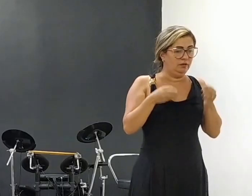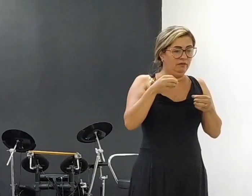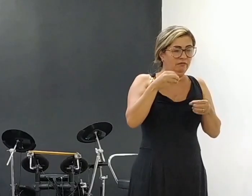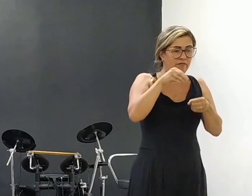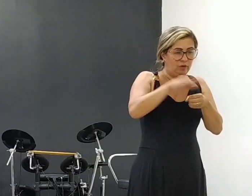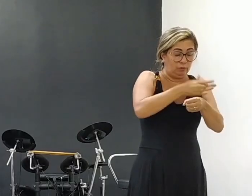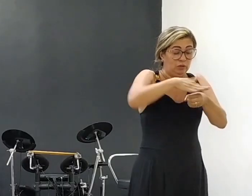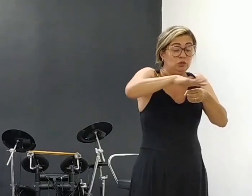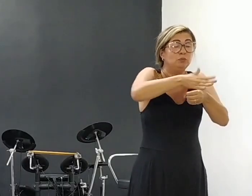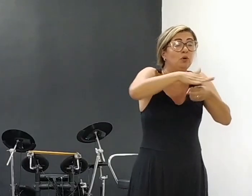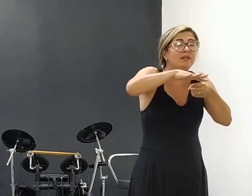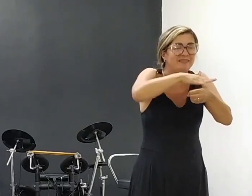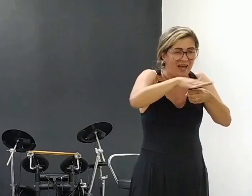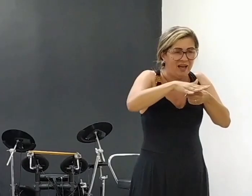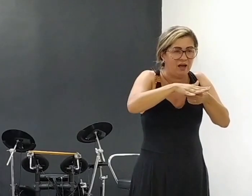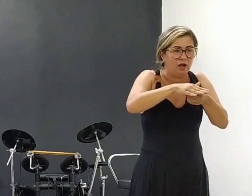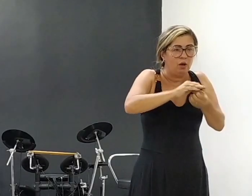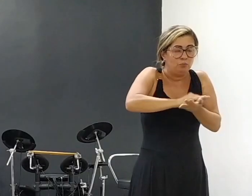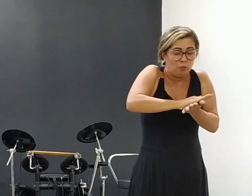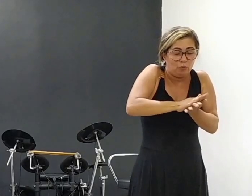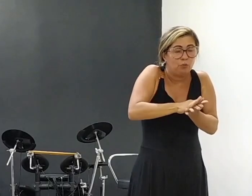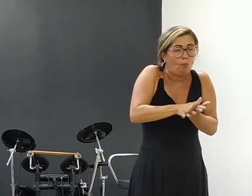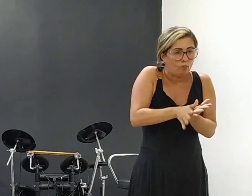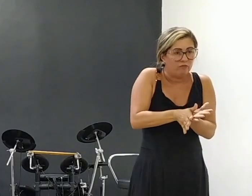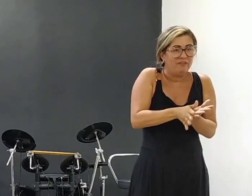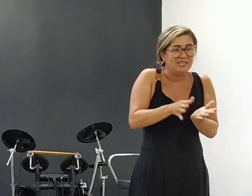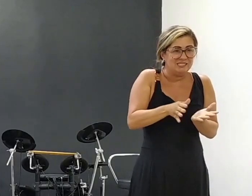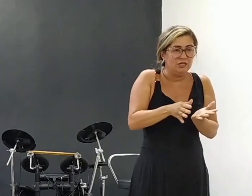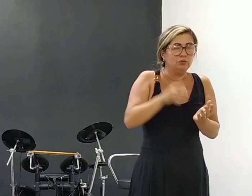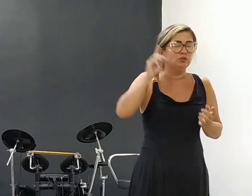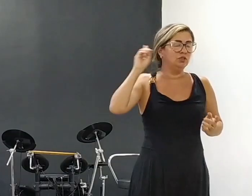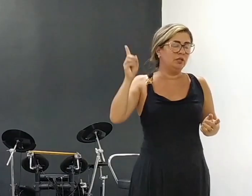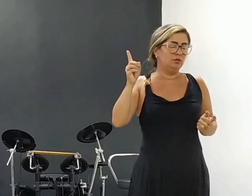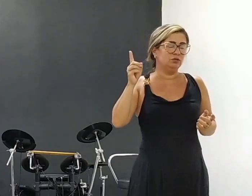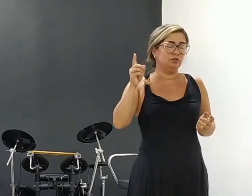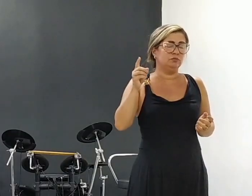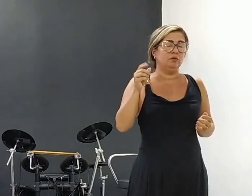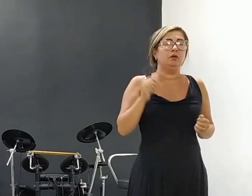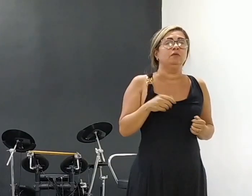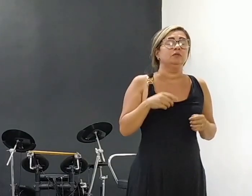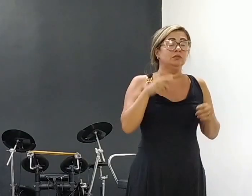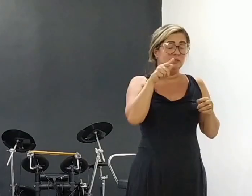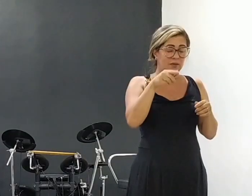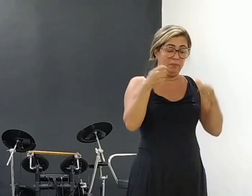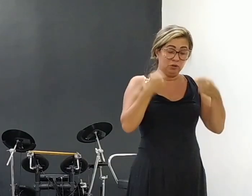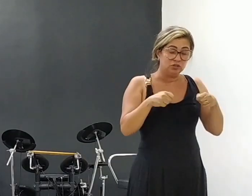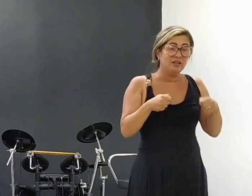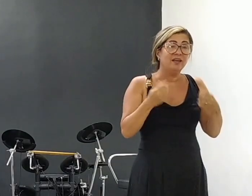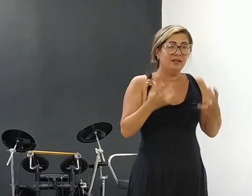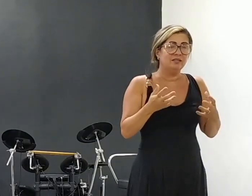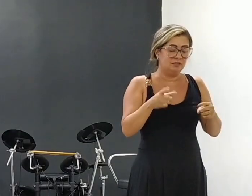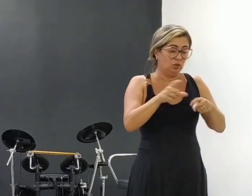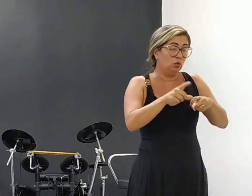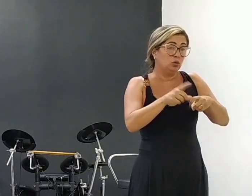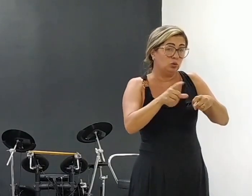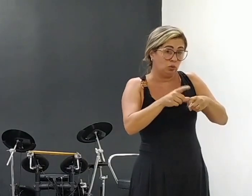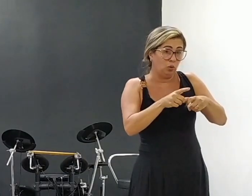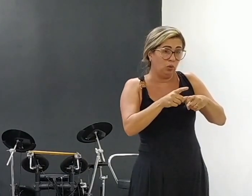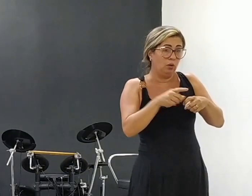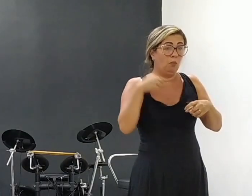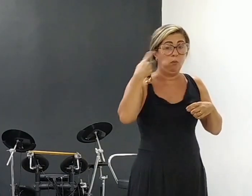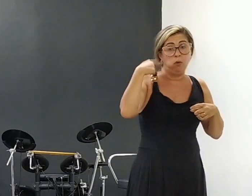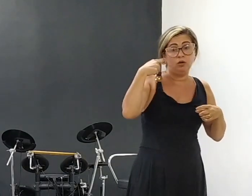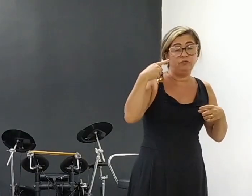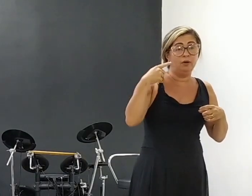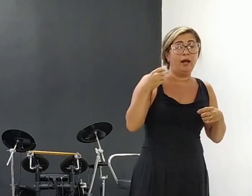você. Você pode buscar ser mestre, ser doutor, ser o que for, muito bom,